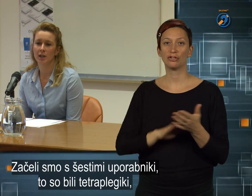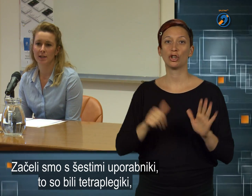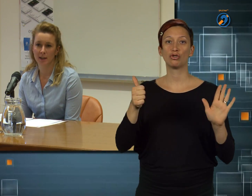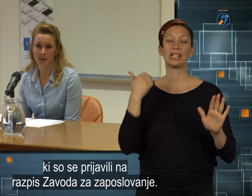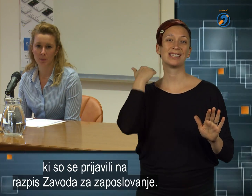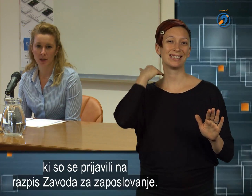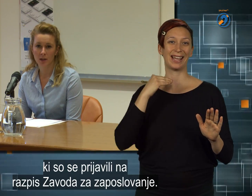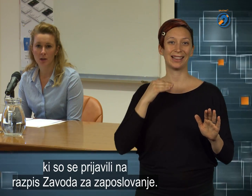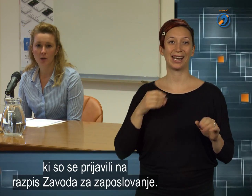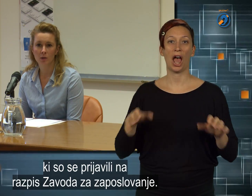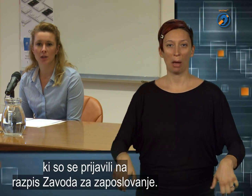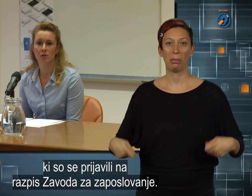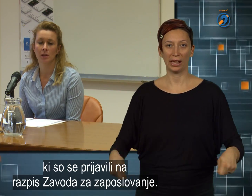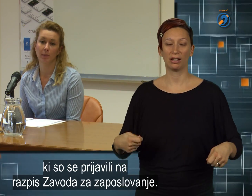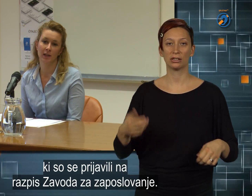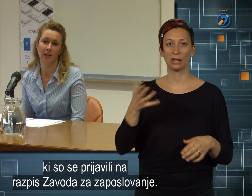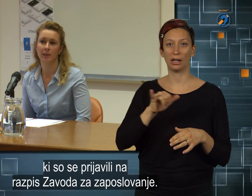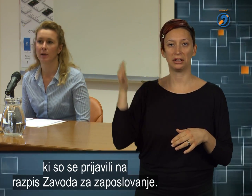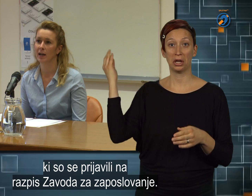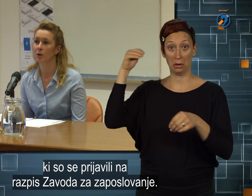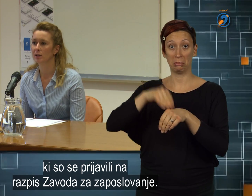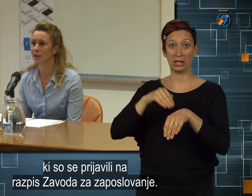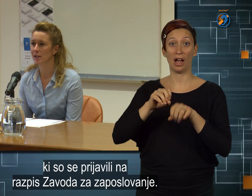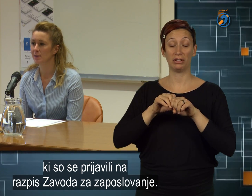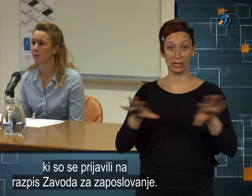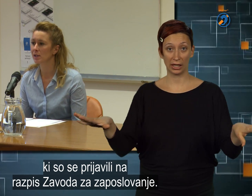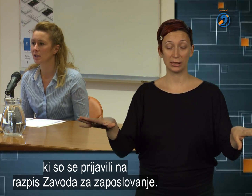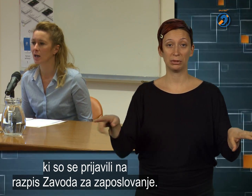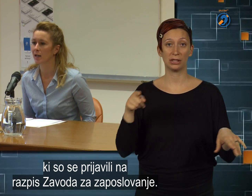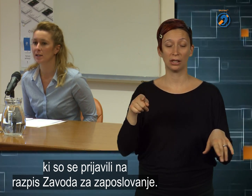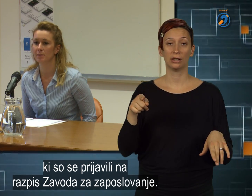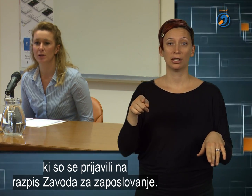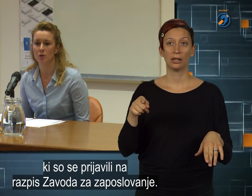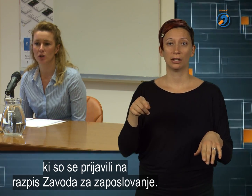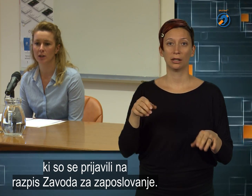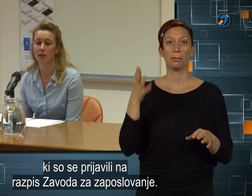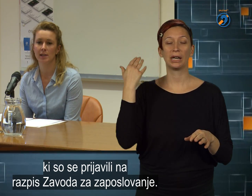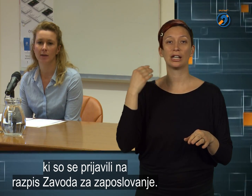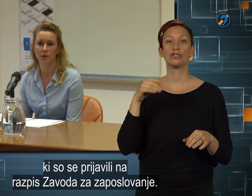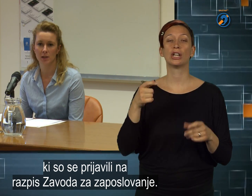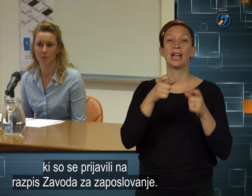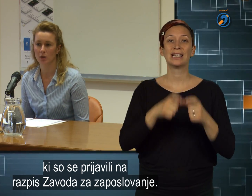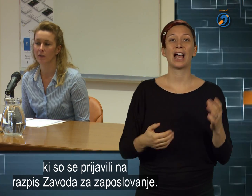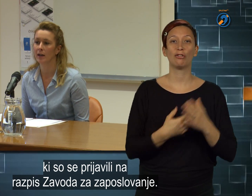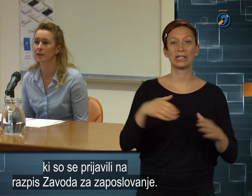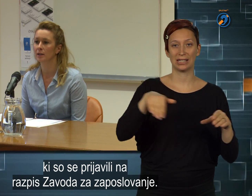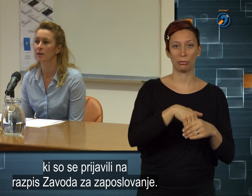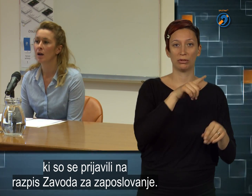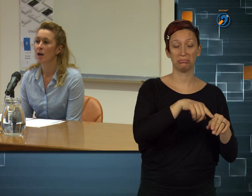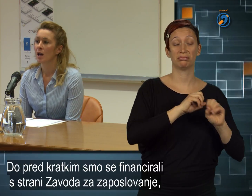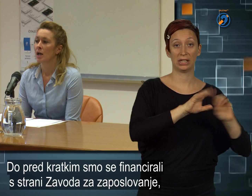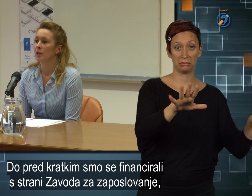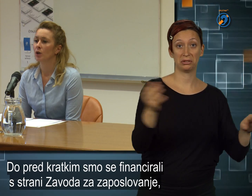bilo 6 tetraplegikov, ki so se pred leti prijavili na razpis, ki ga je razpisal še takrat Zavod za zaposlovanje